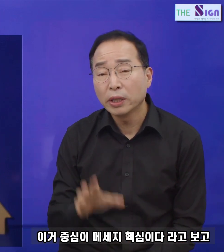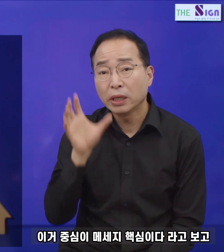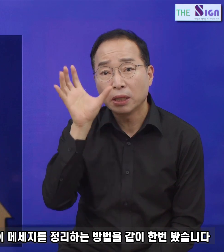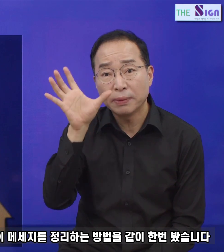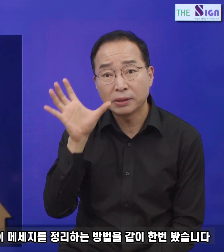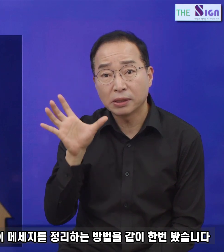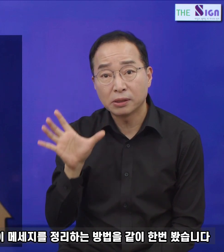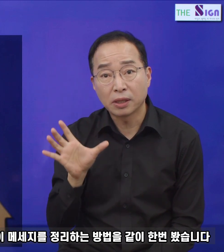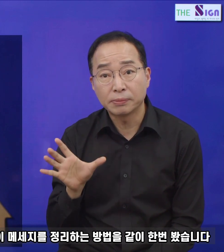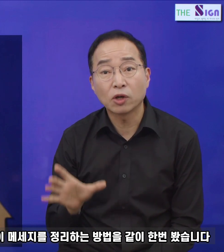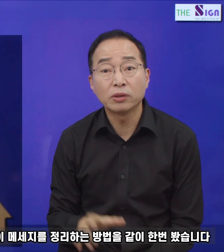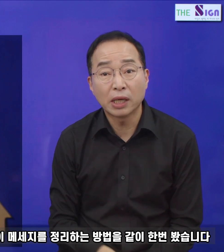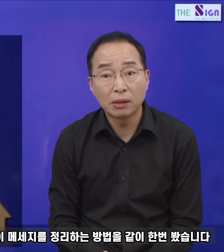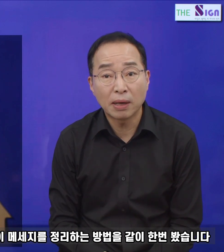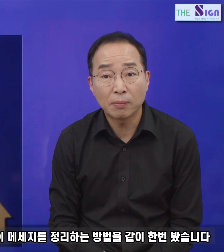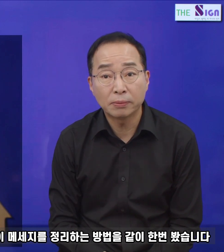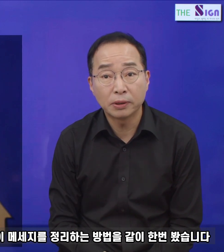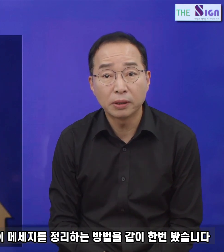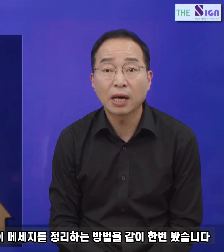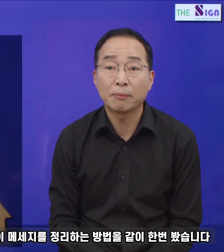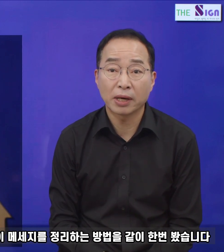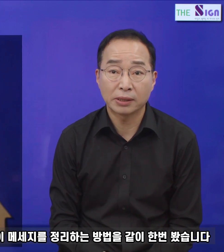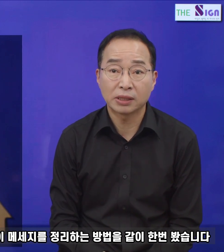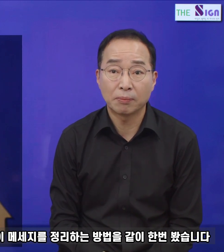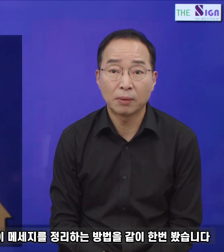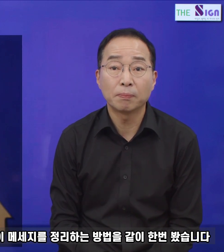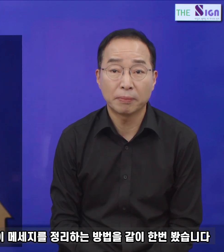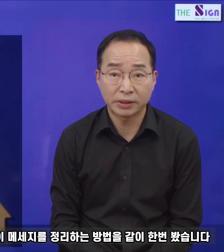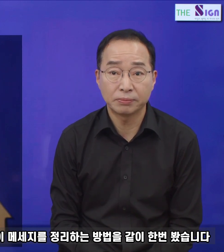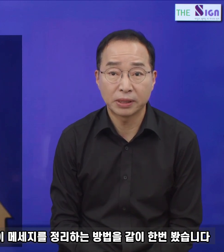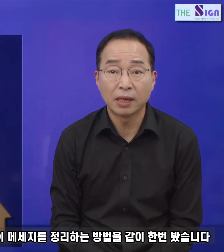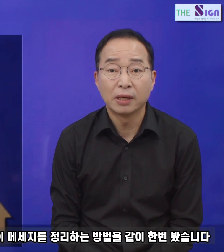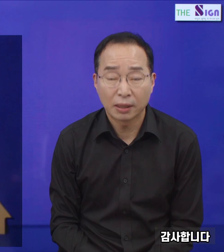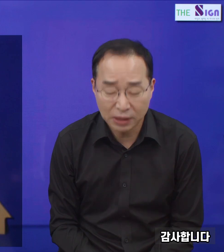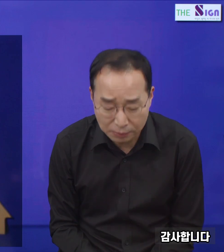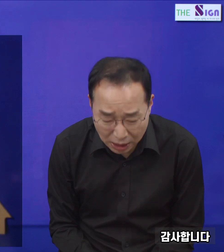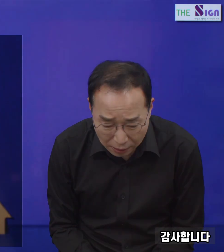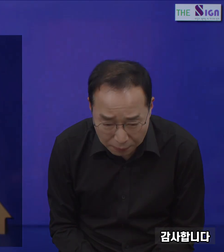이 메시지를 이렇게 정리하는 방법을 한번 같이 봤습니다. 감사합니다.